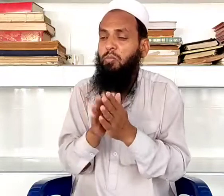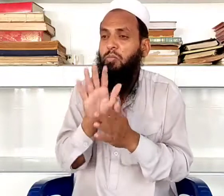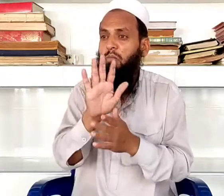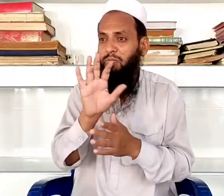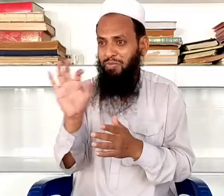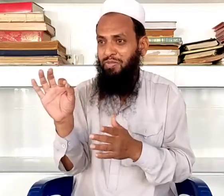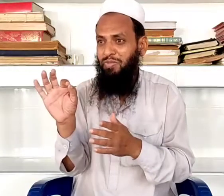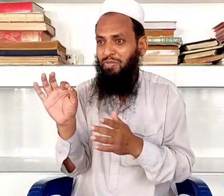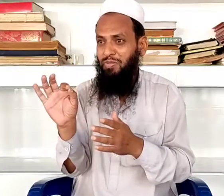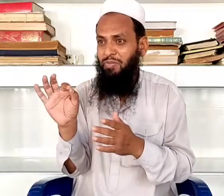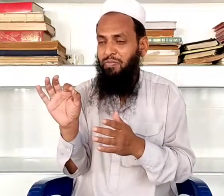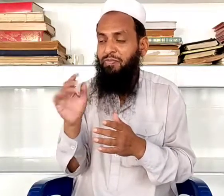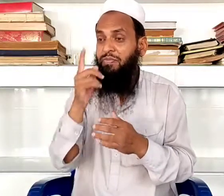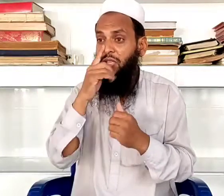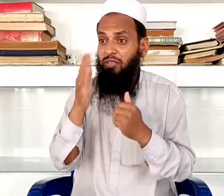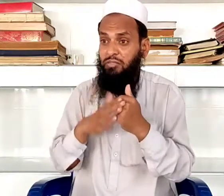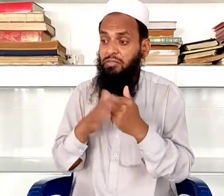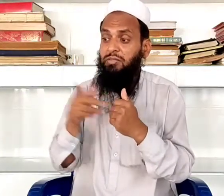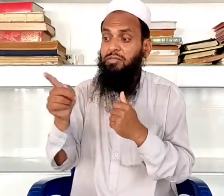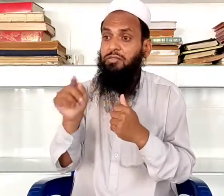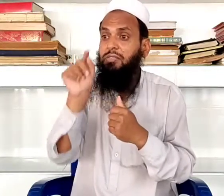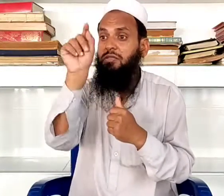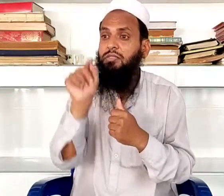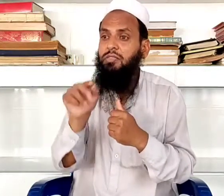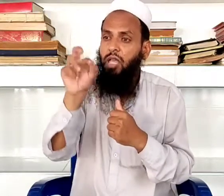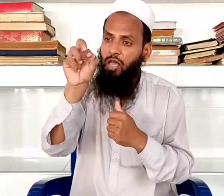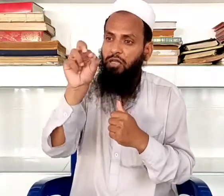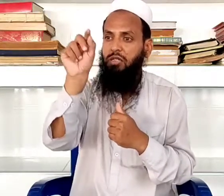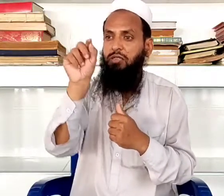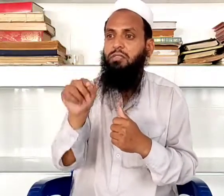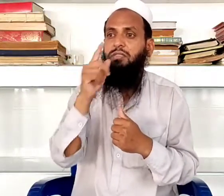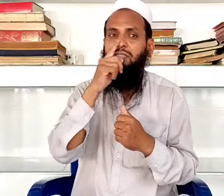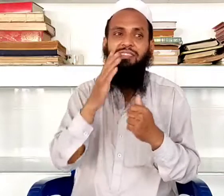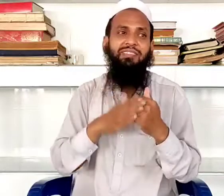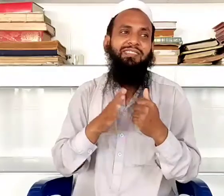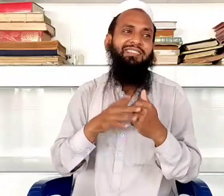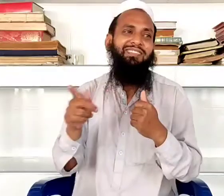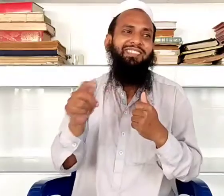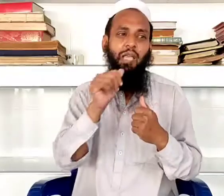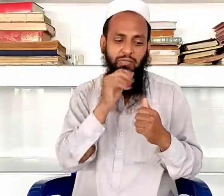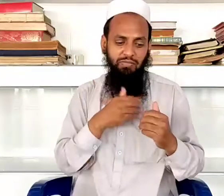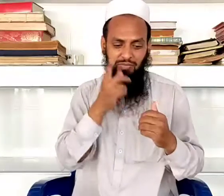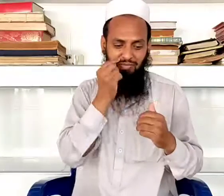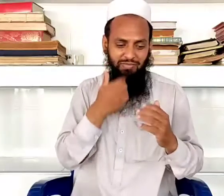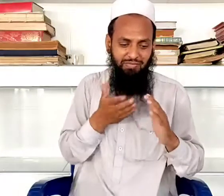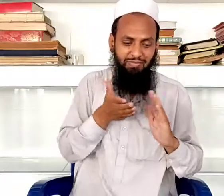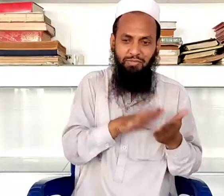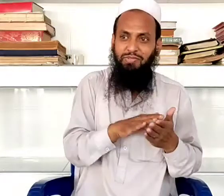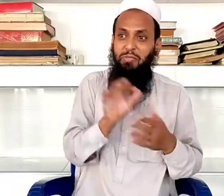चौथा हिस्सा 8वां हिस्सा मुकर किया है। 8वां हिस्सा जो बीवी का 600 दिरहम अगर तकसीम किया जाए